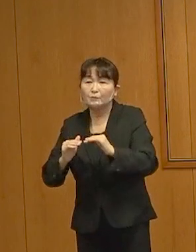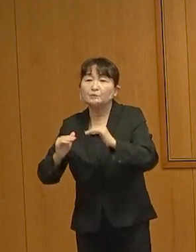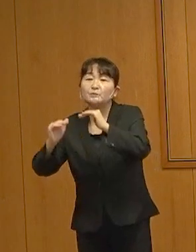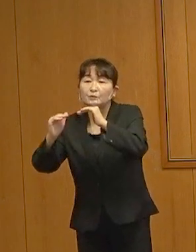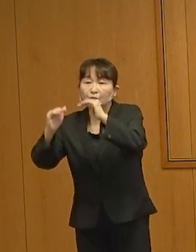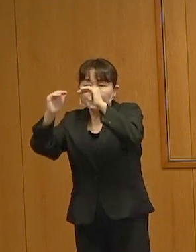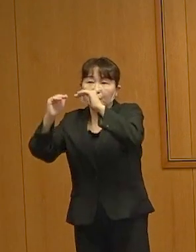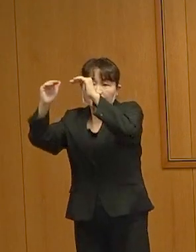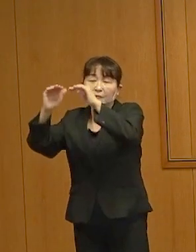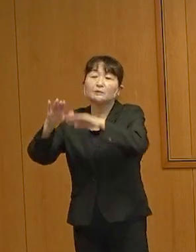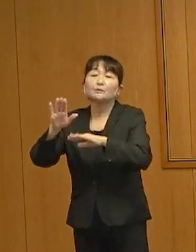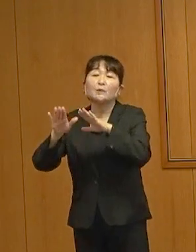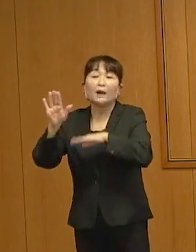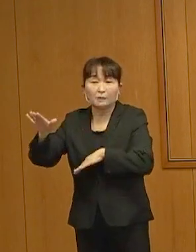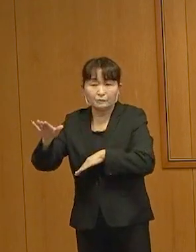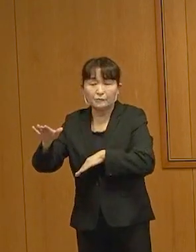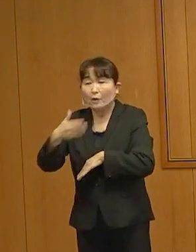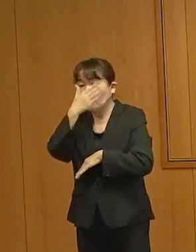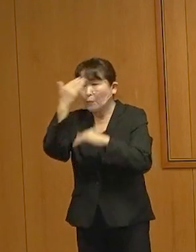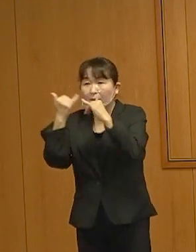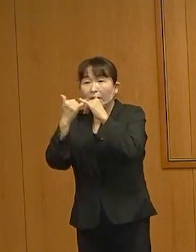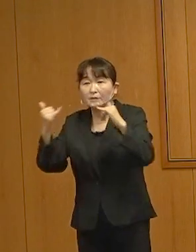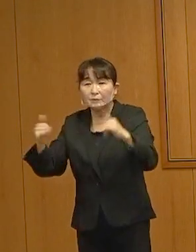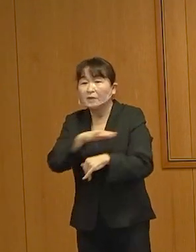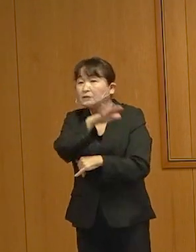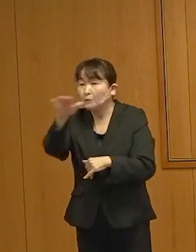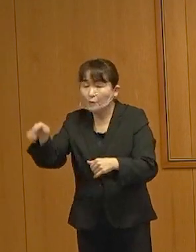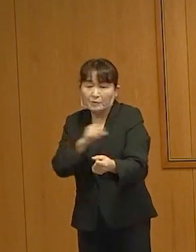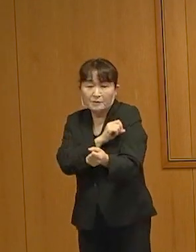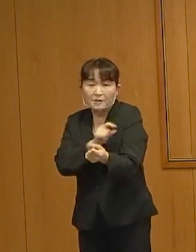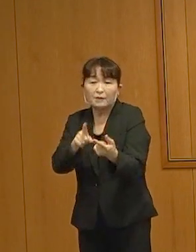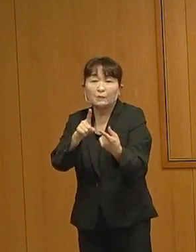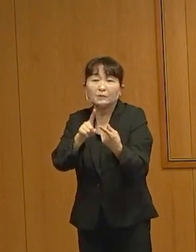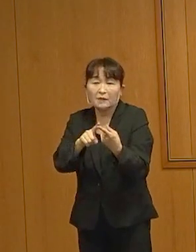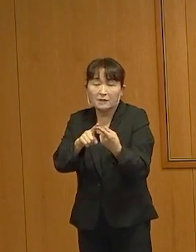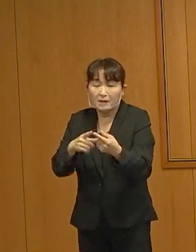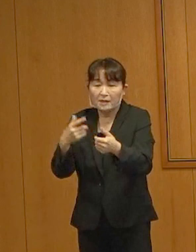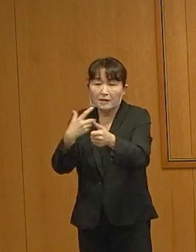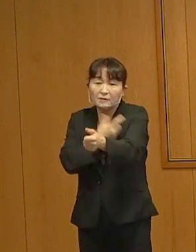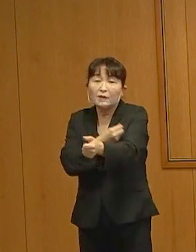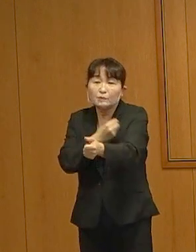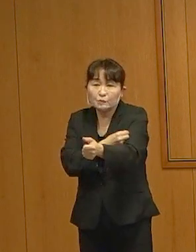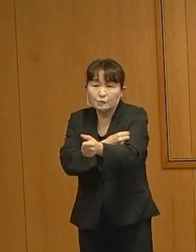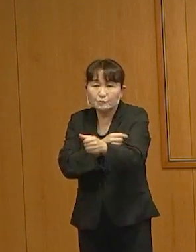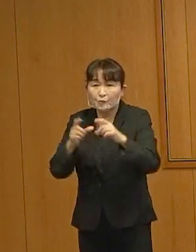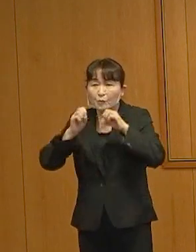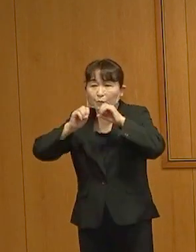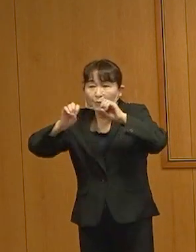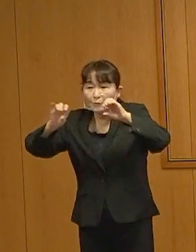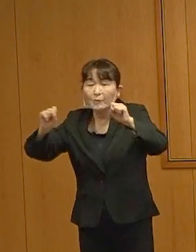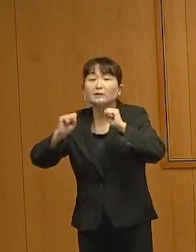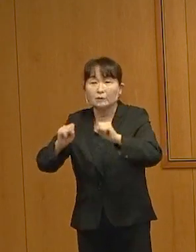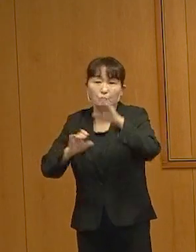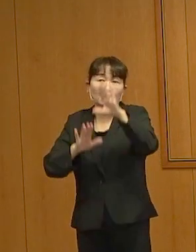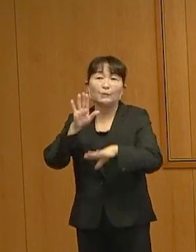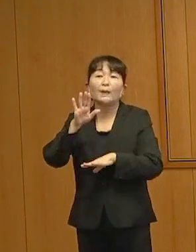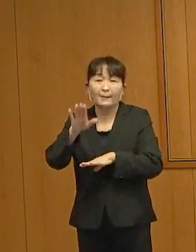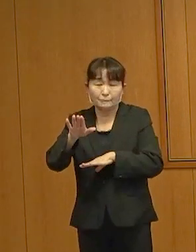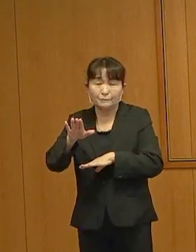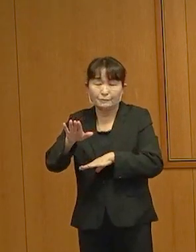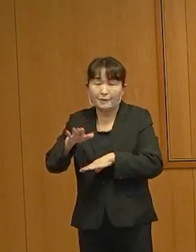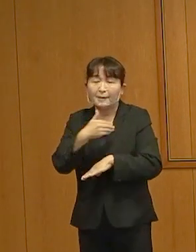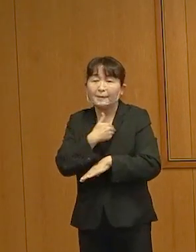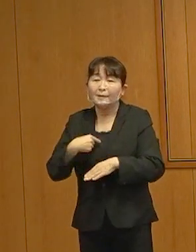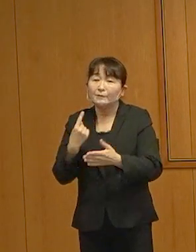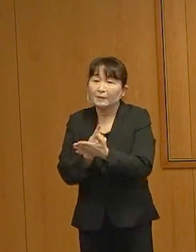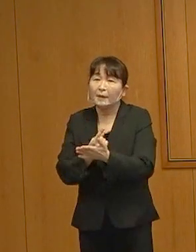。若い世代についても積極的に接種を進めてきておりますが、今後も一人でも多くの